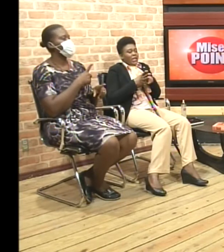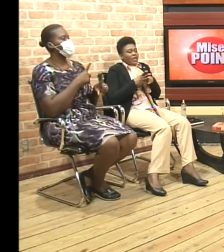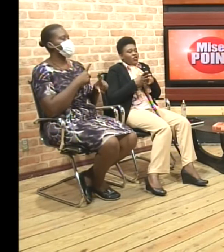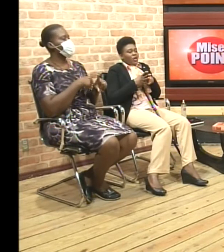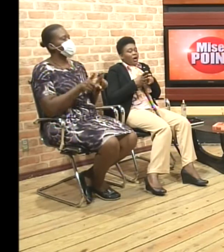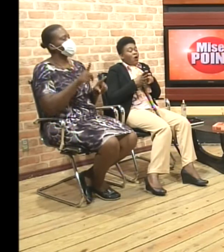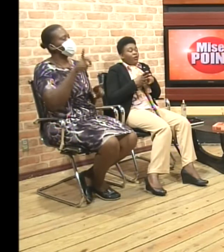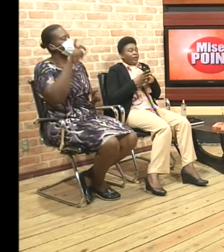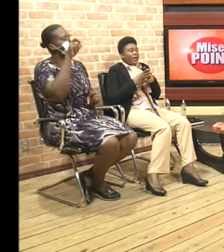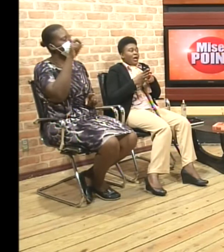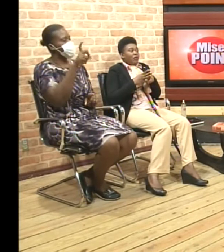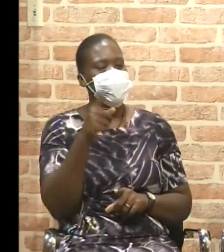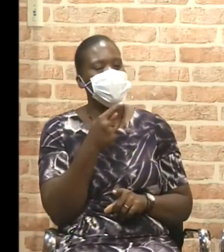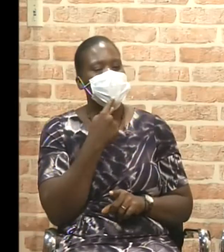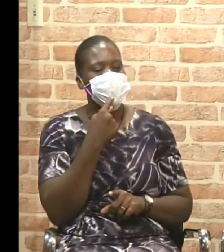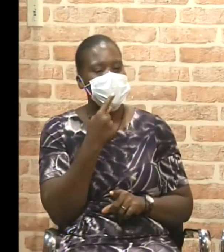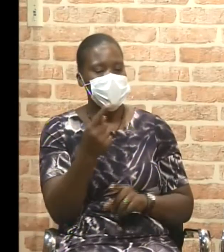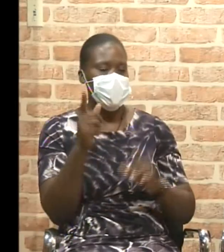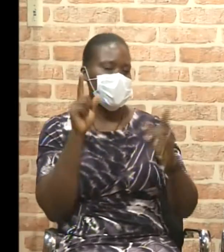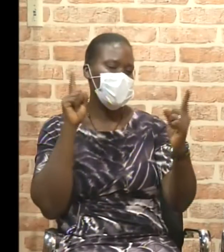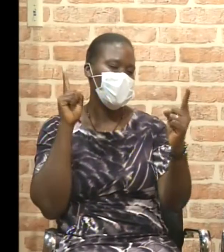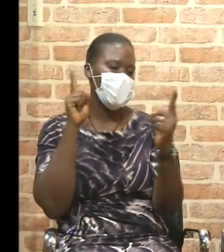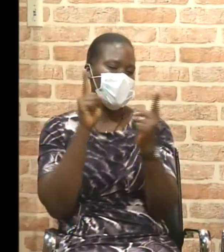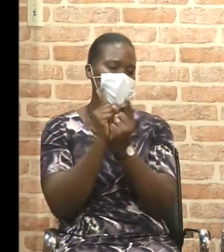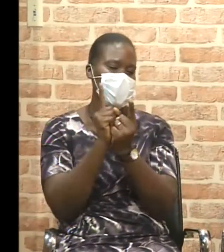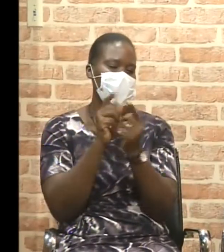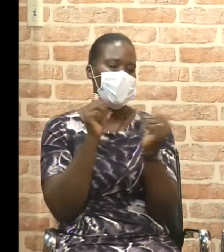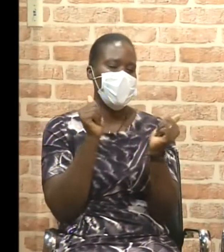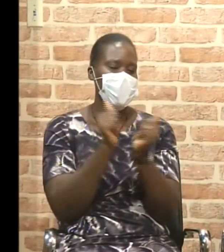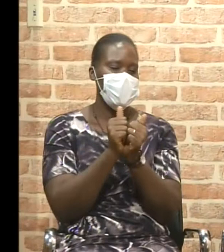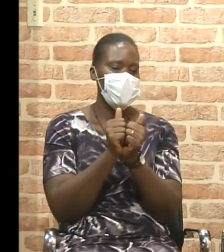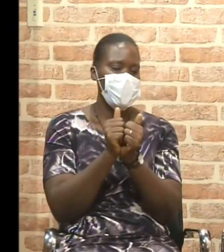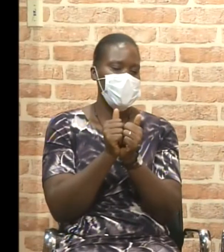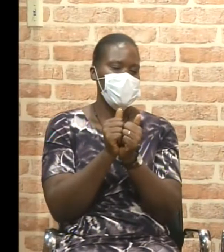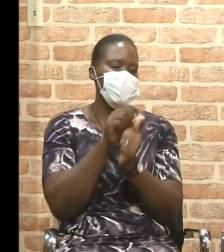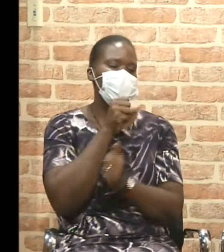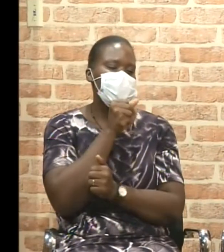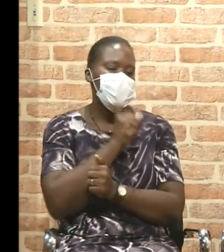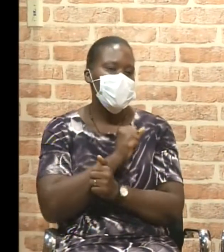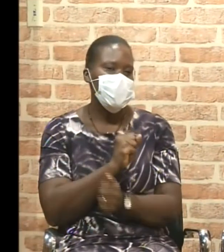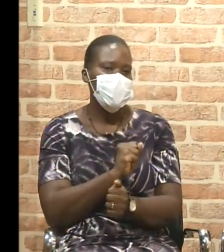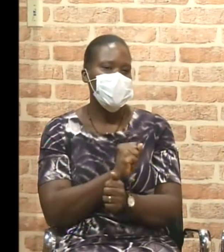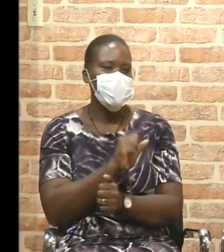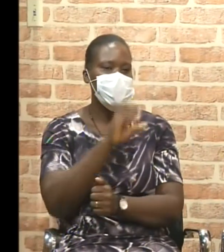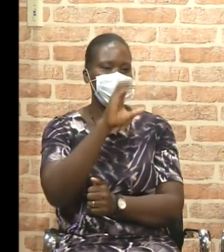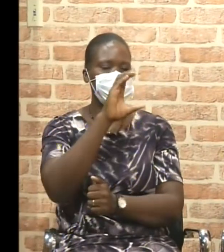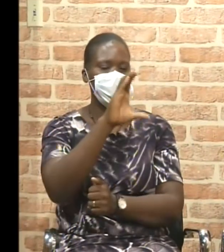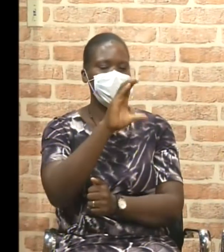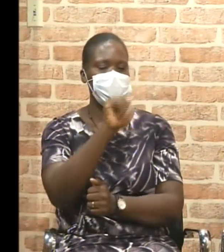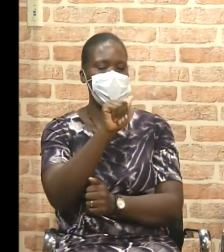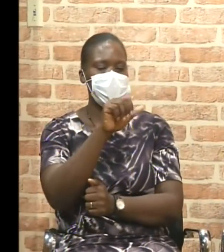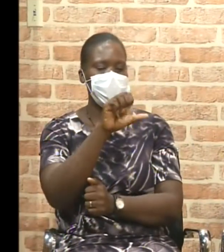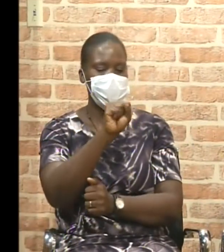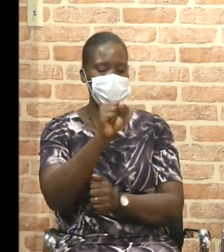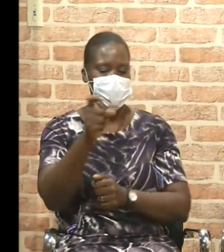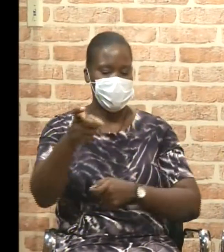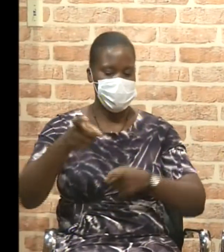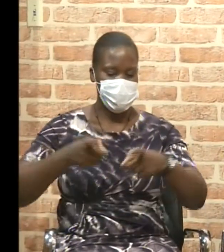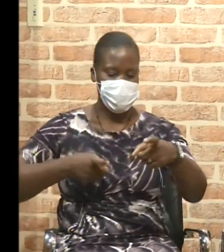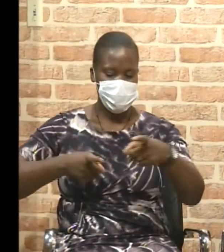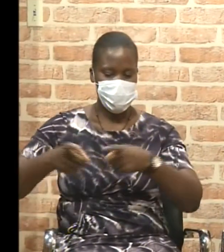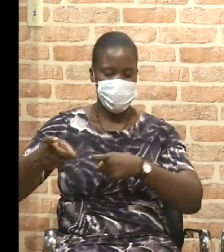avons déjà rencontré avec ancien DGCAS là sur même point ça pour nous être capable garder qui gens yo ta